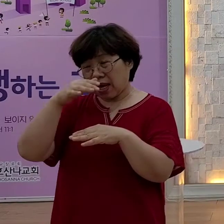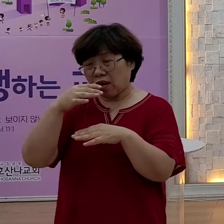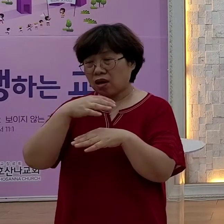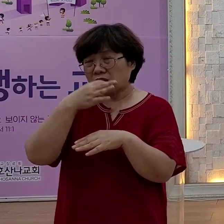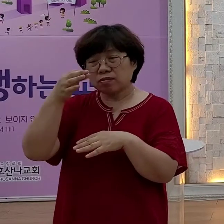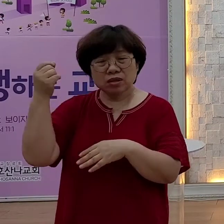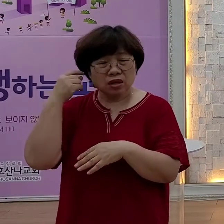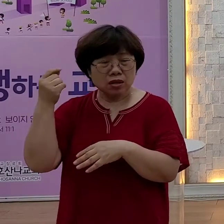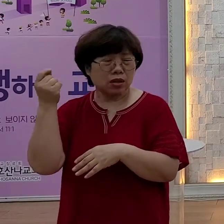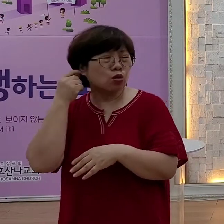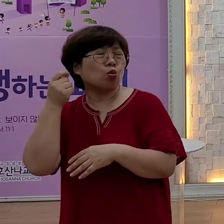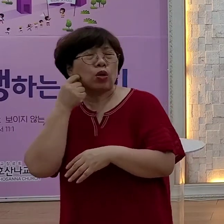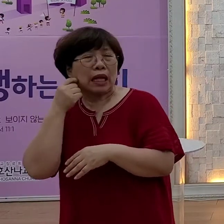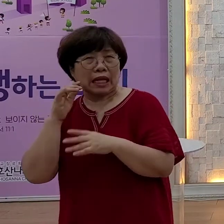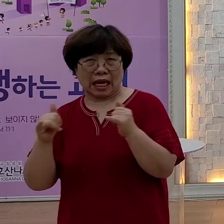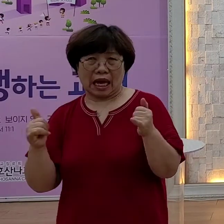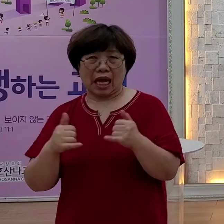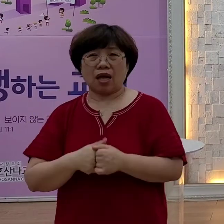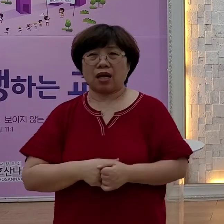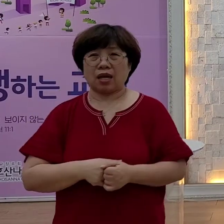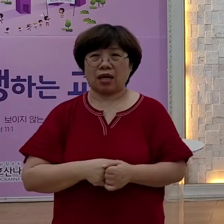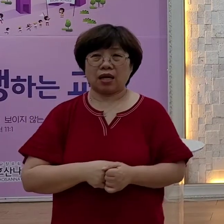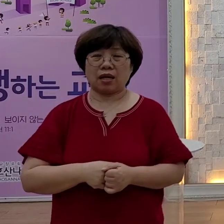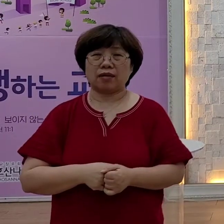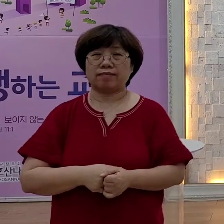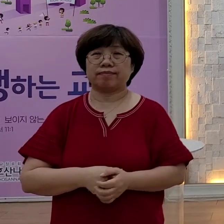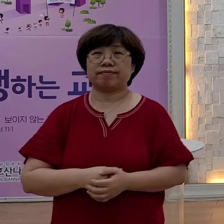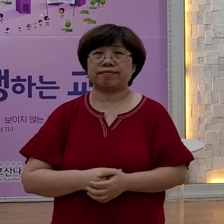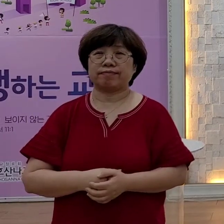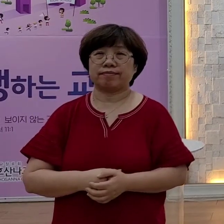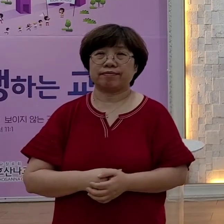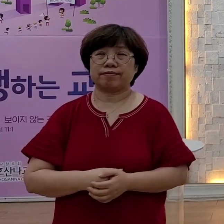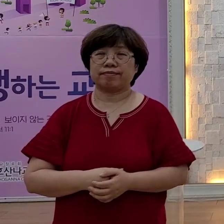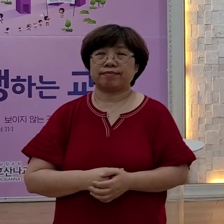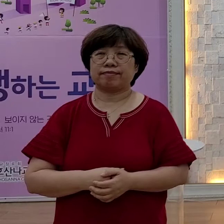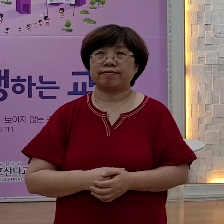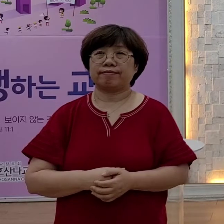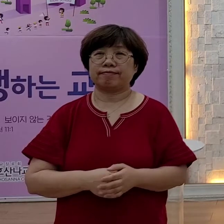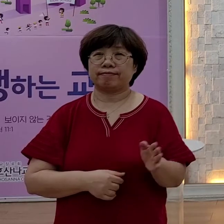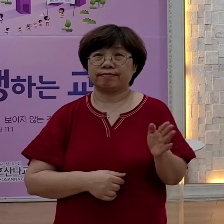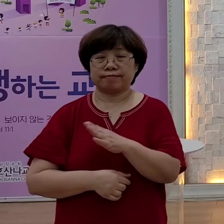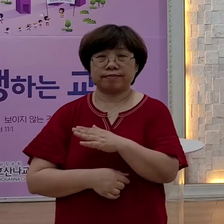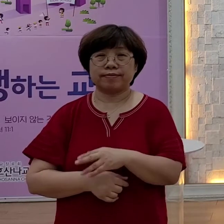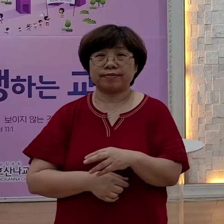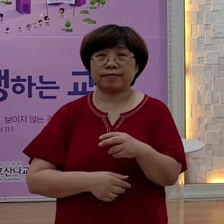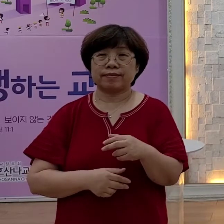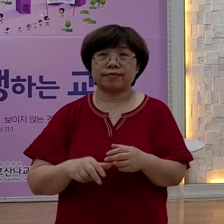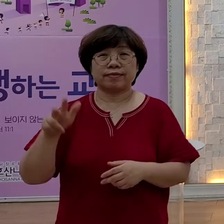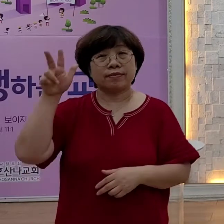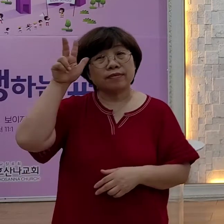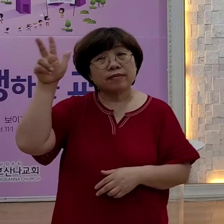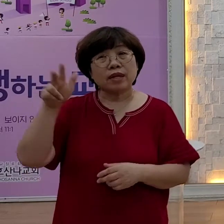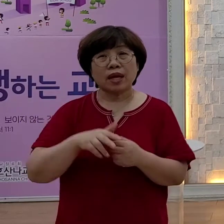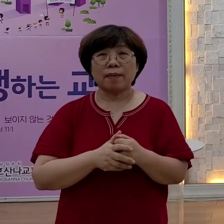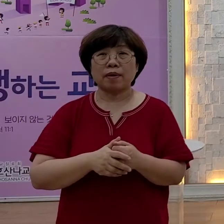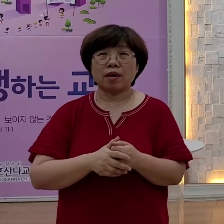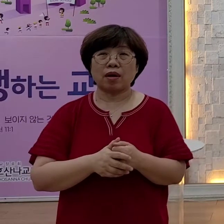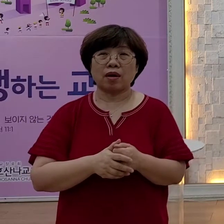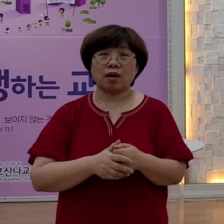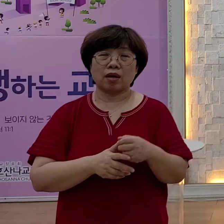자, 이게 어디 나오냐면 잠언 29장 18절 앞에